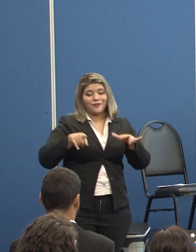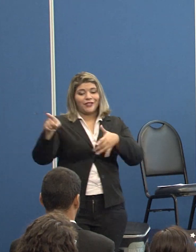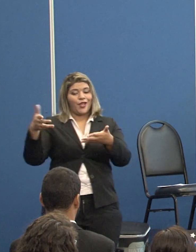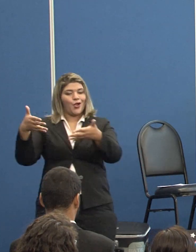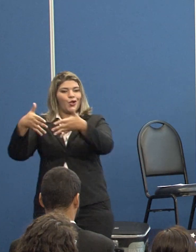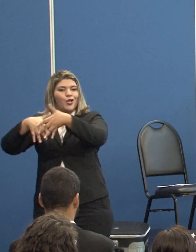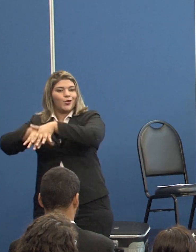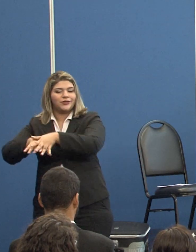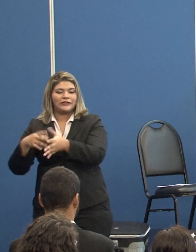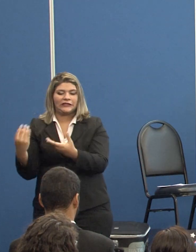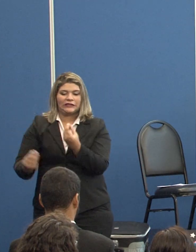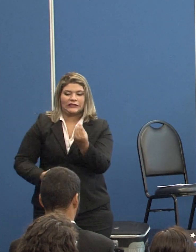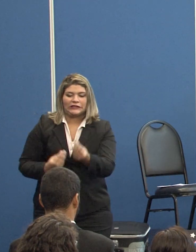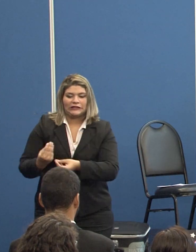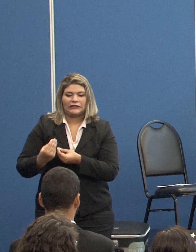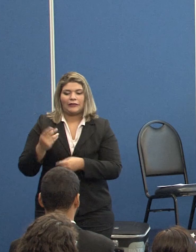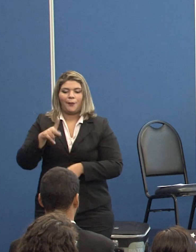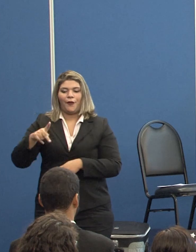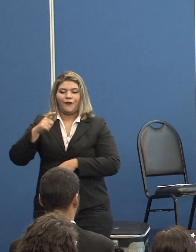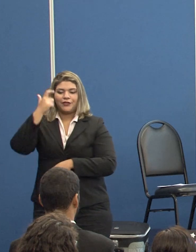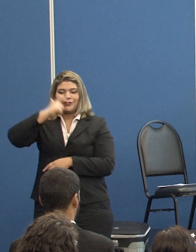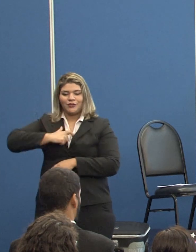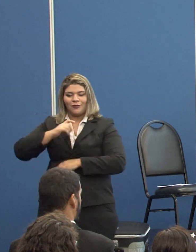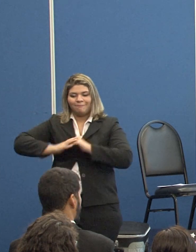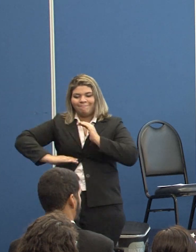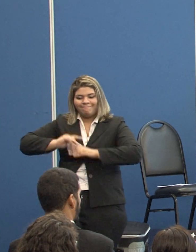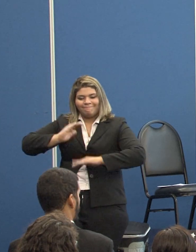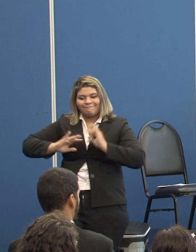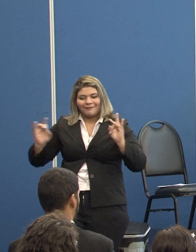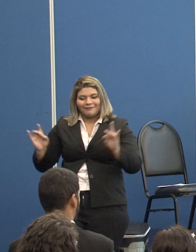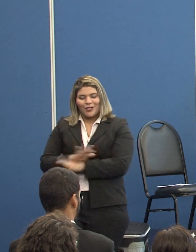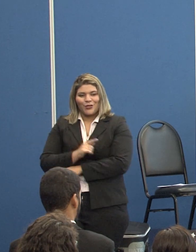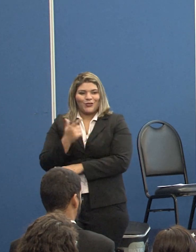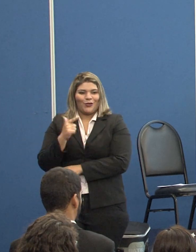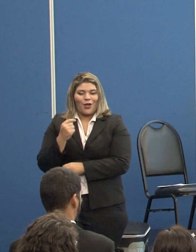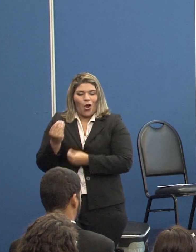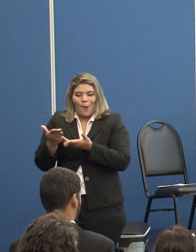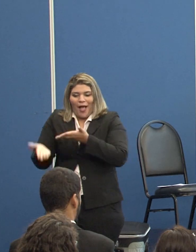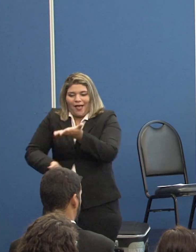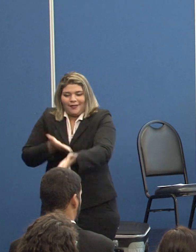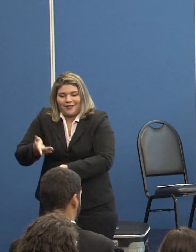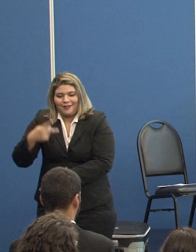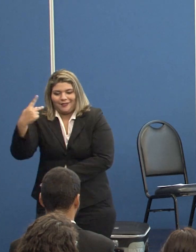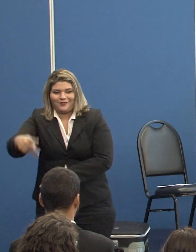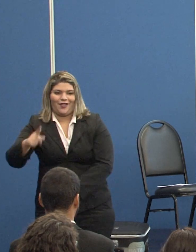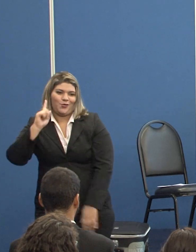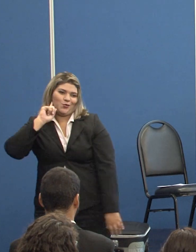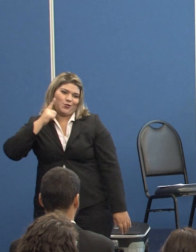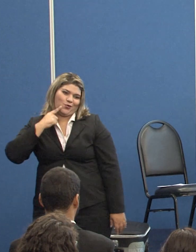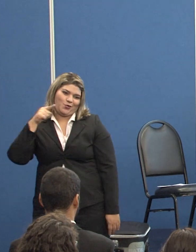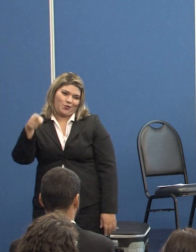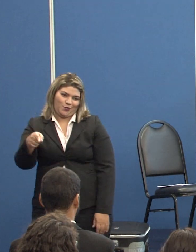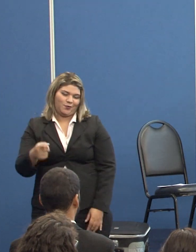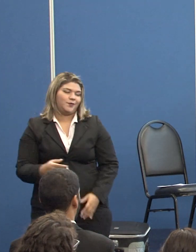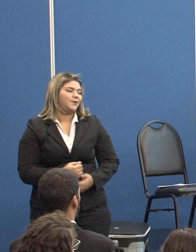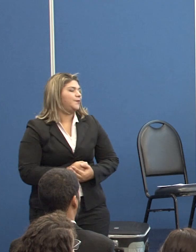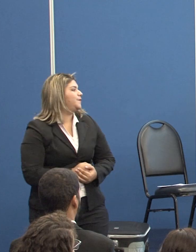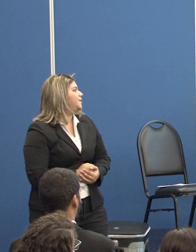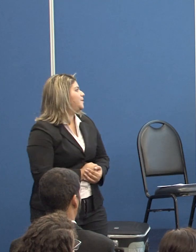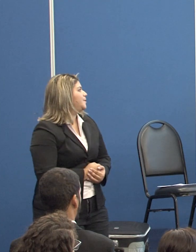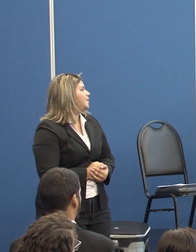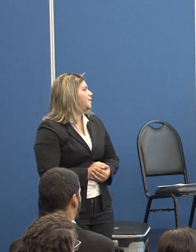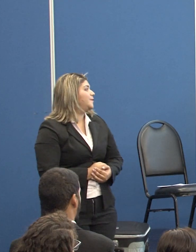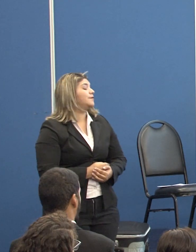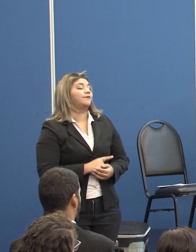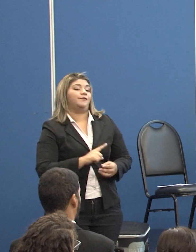inclusiva, que ainda não tem profissionais tão preparados para atender a demanda do aluno surdo. Nós temos